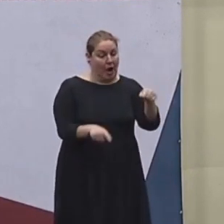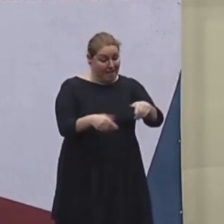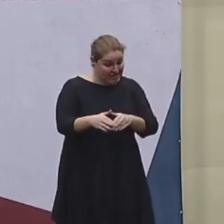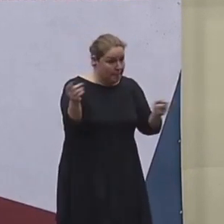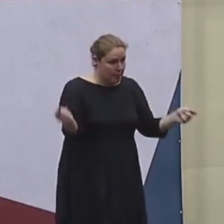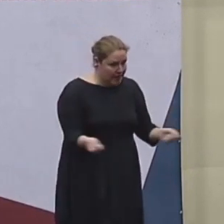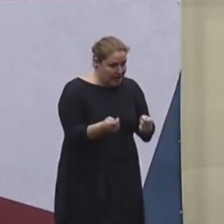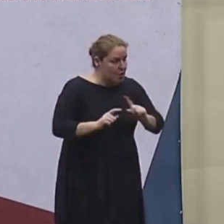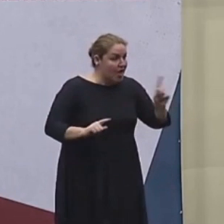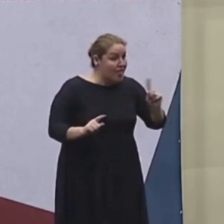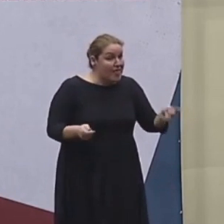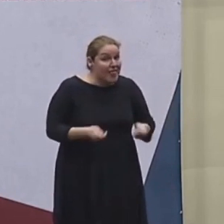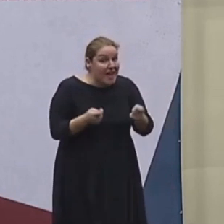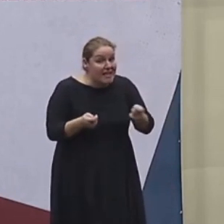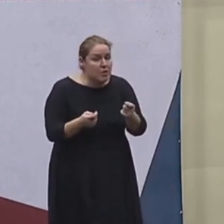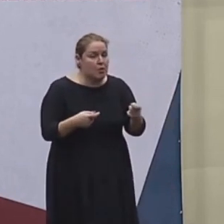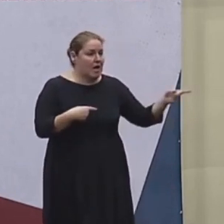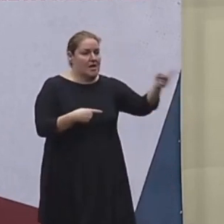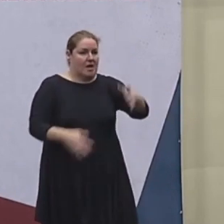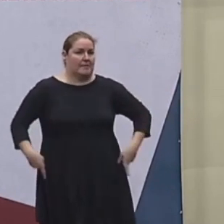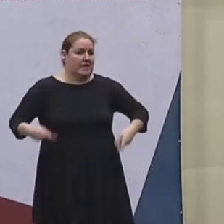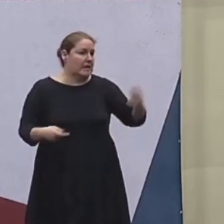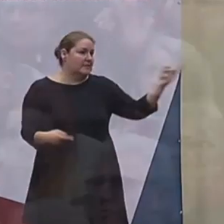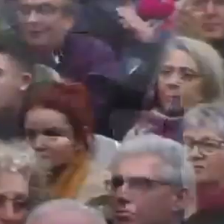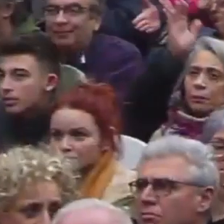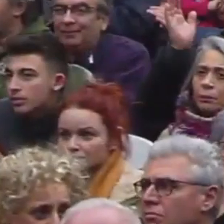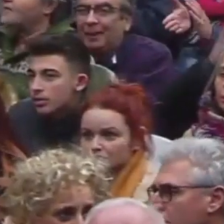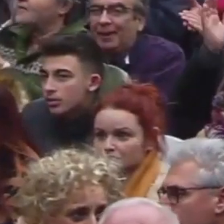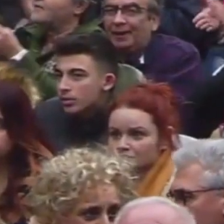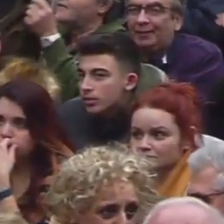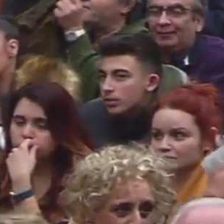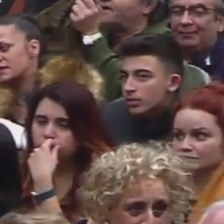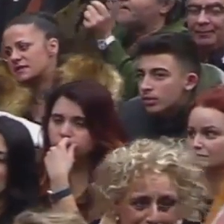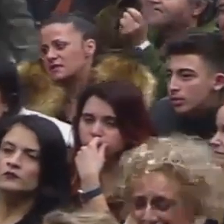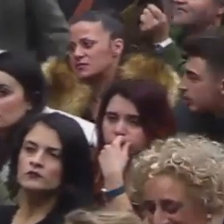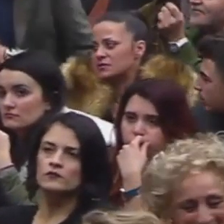δίνουμε, δεν θα τα δίνουμε για το καλό της ψυχής τους.